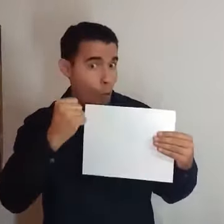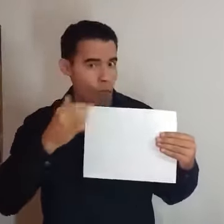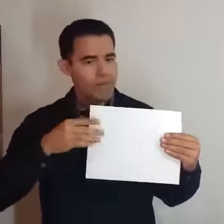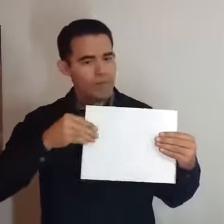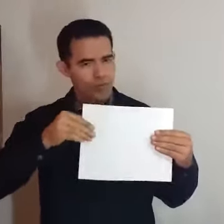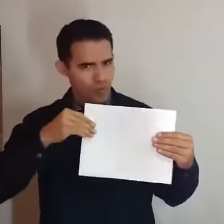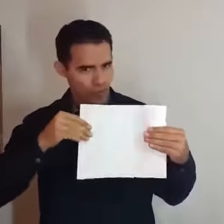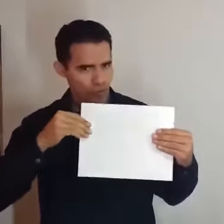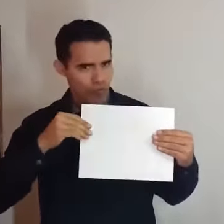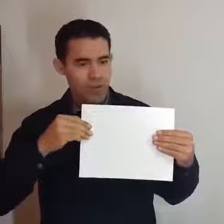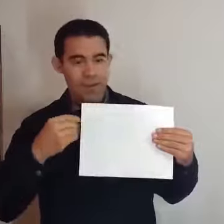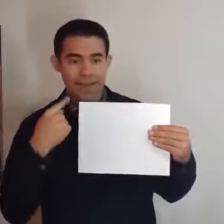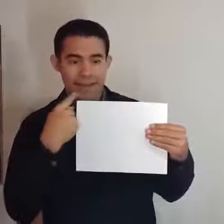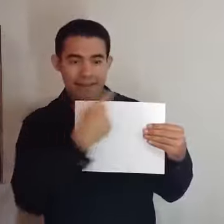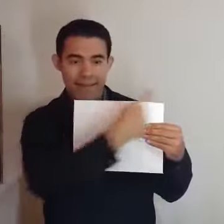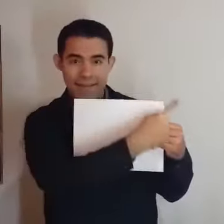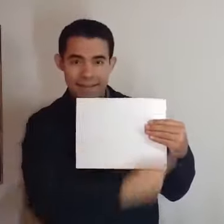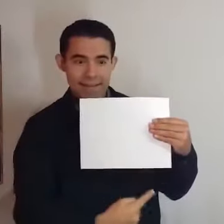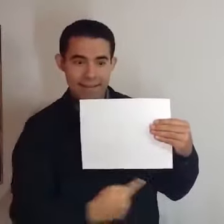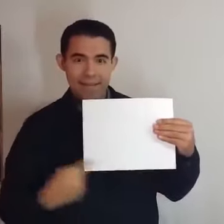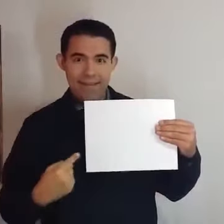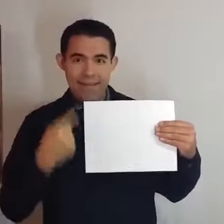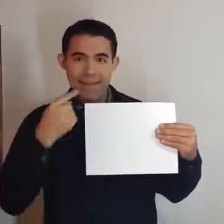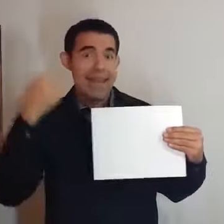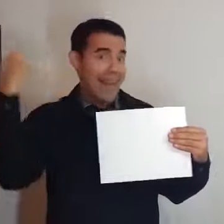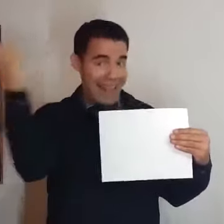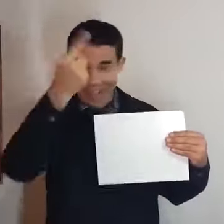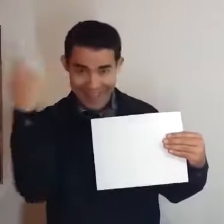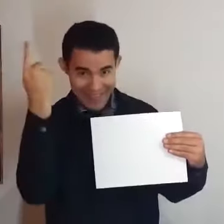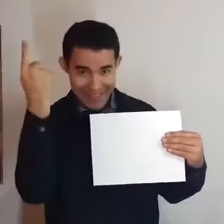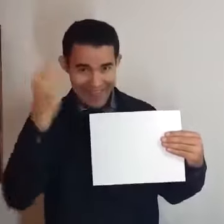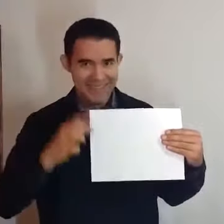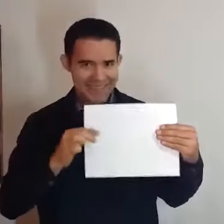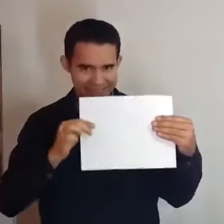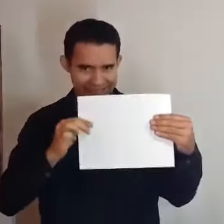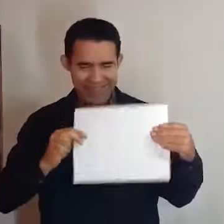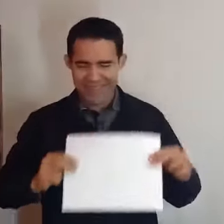Tomemos la cartulina de la misma medida de una hoja tamaño carta.